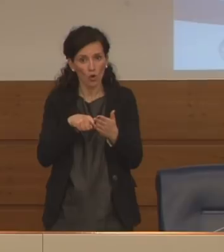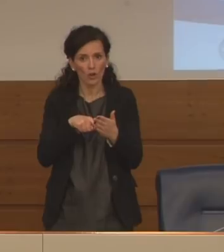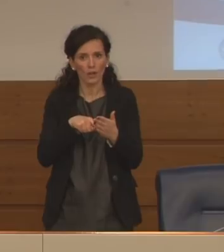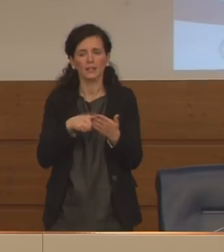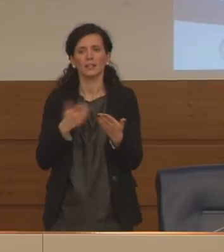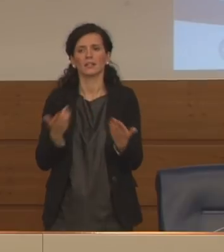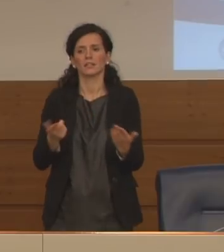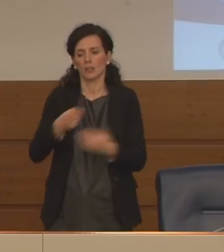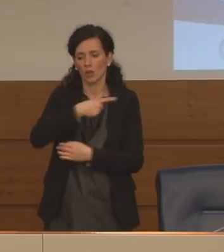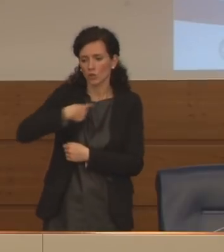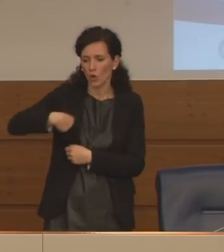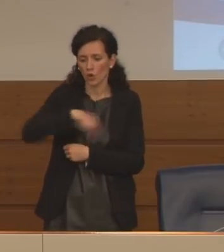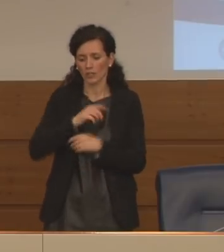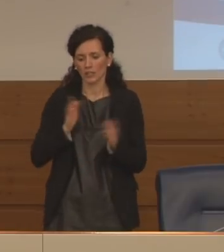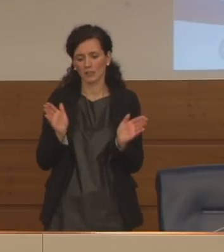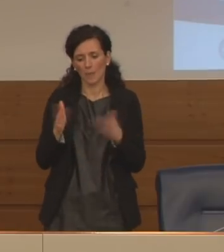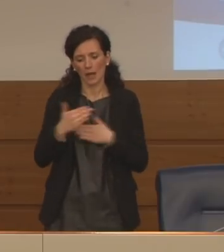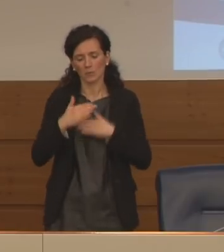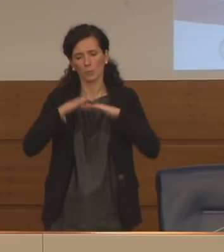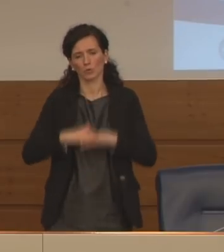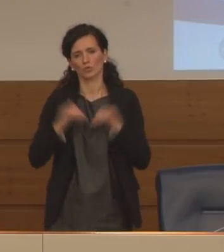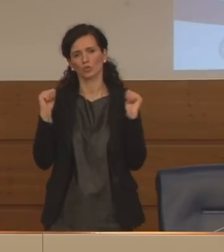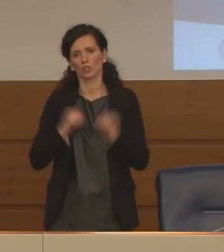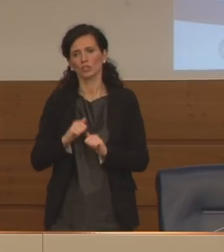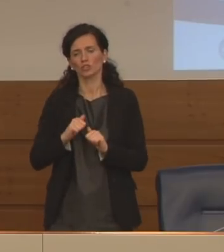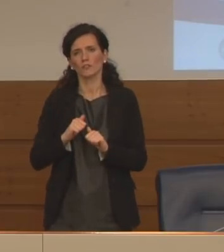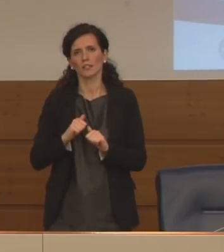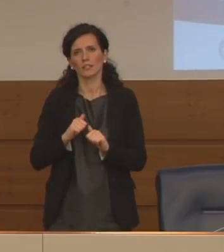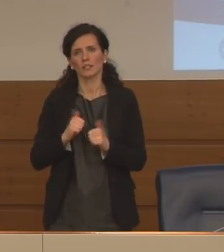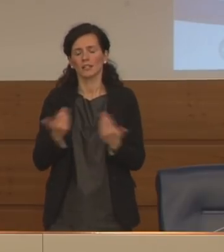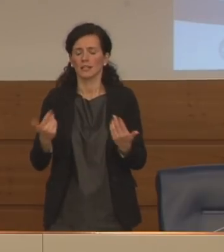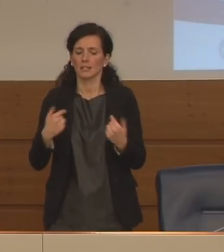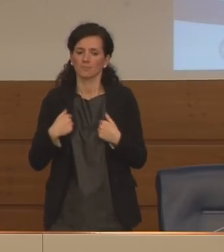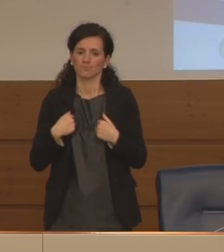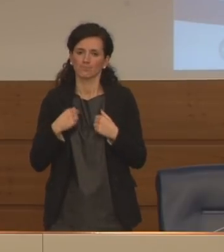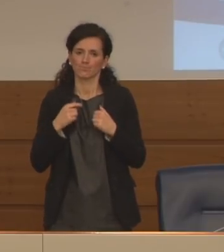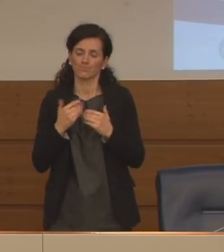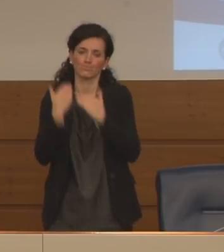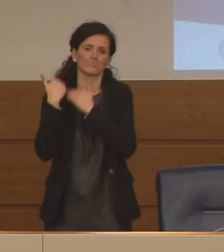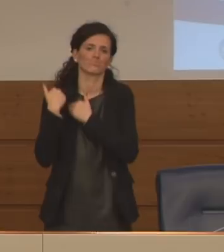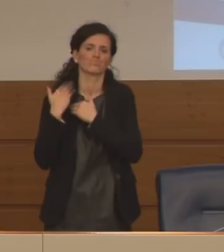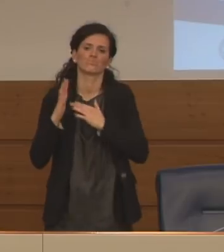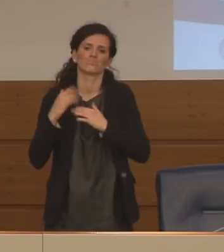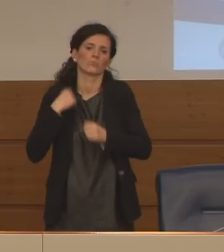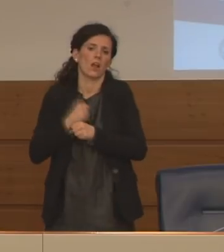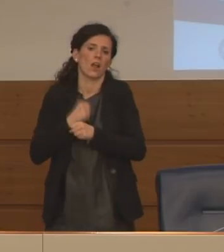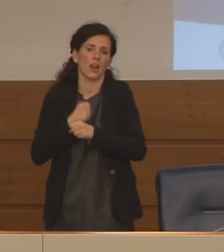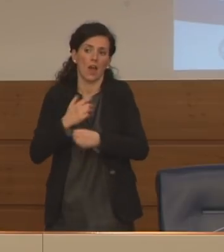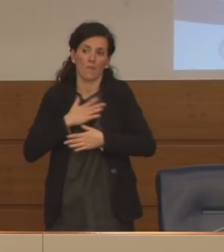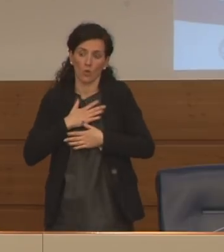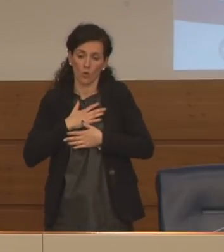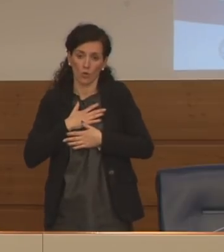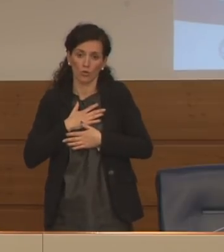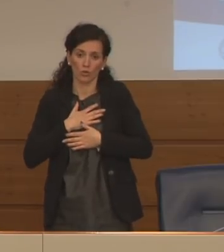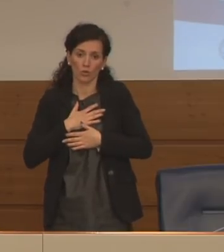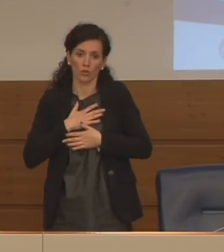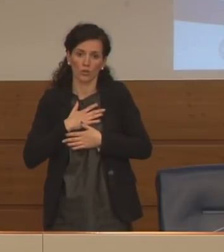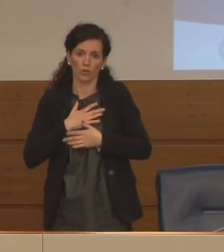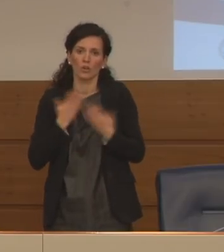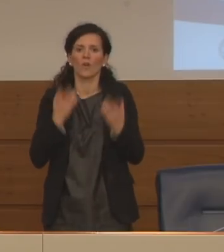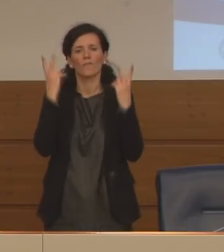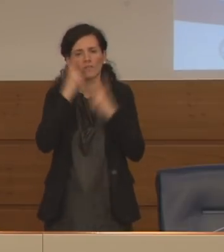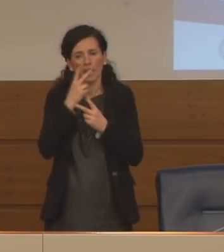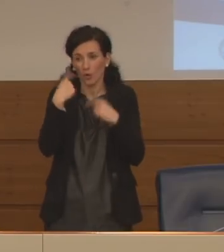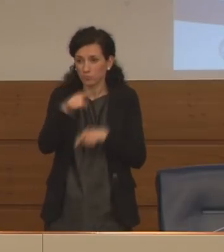come dipartimento della protezione civile ci limitiamo alle nostre attività queste sono valutazioni anche di ordine politico